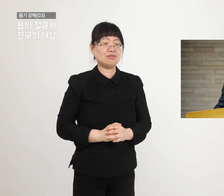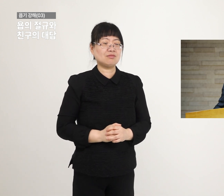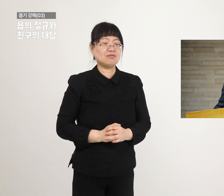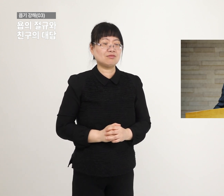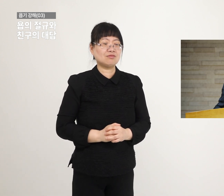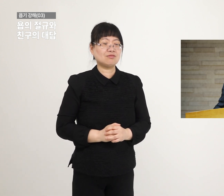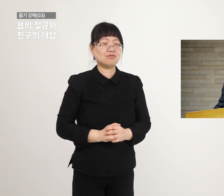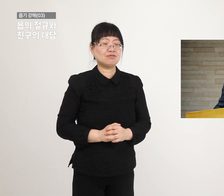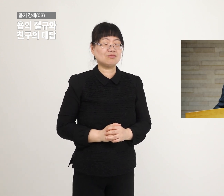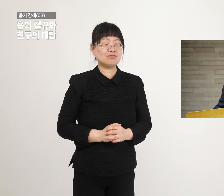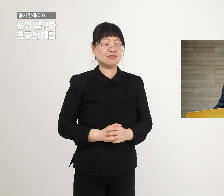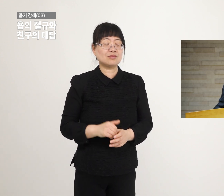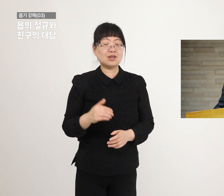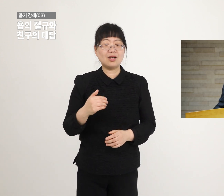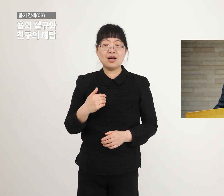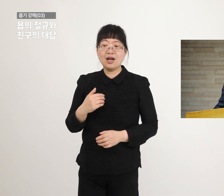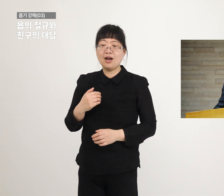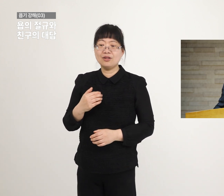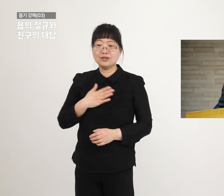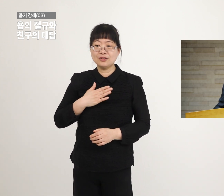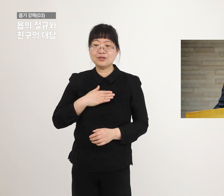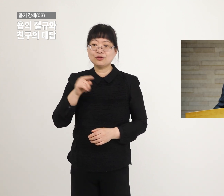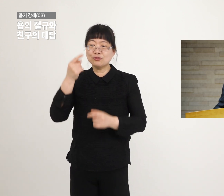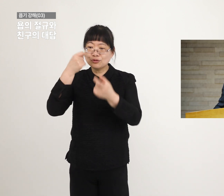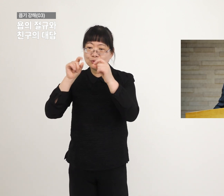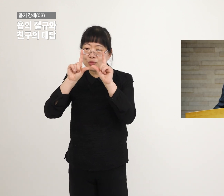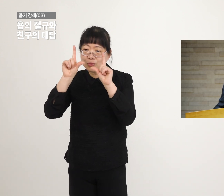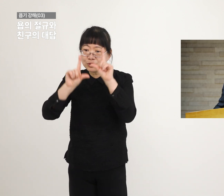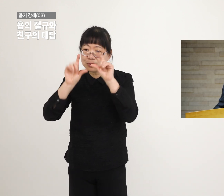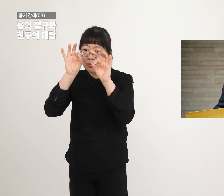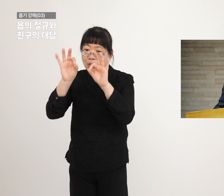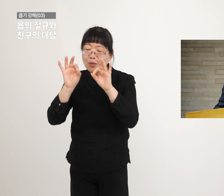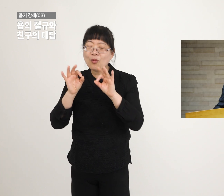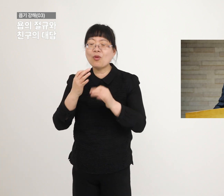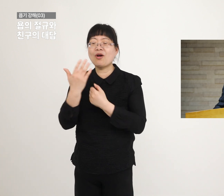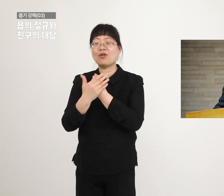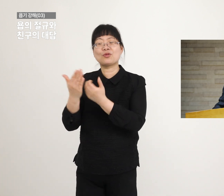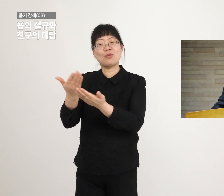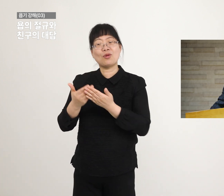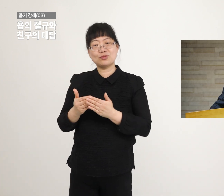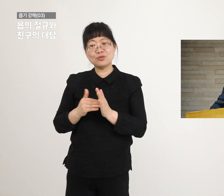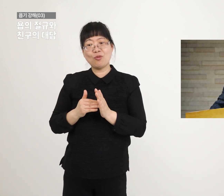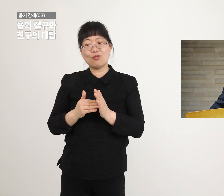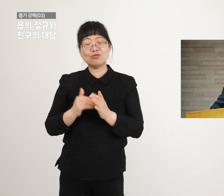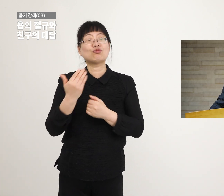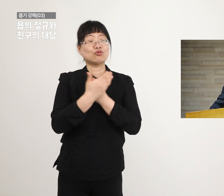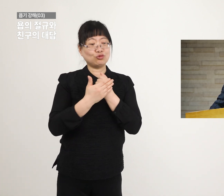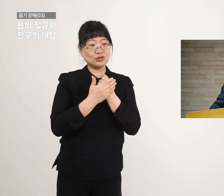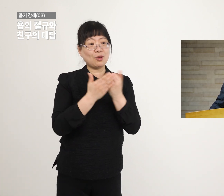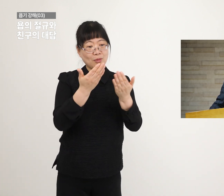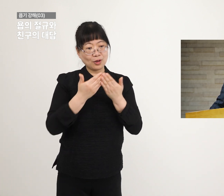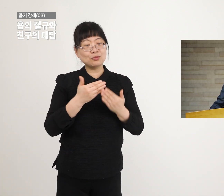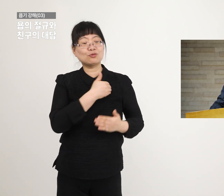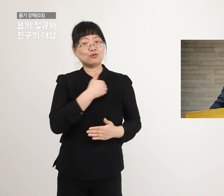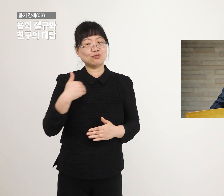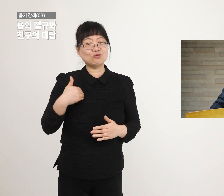근데 자기는 또 그 우는 거 보고 은혜를 받으셨대요. 예. 뭐 아무튼 은혜만 되면 되죠.